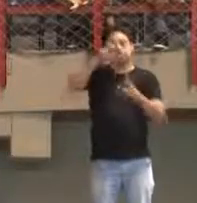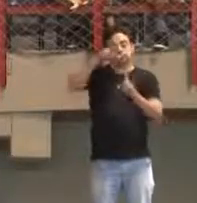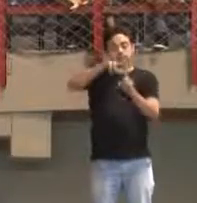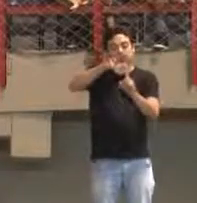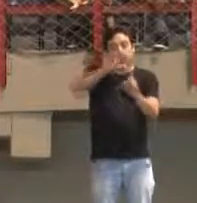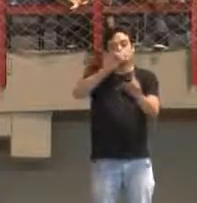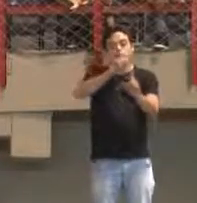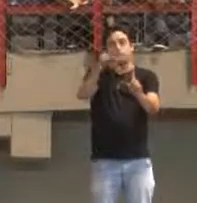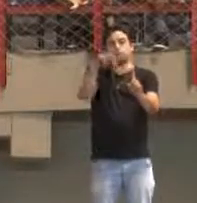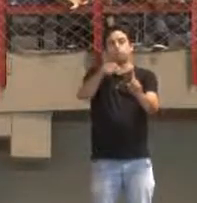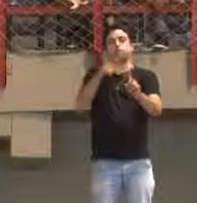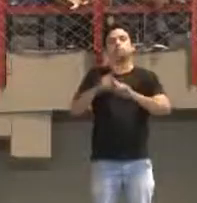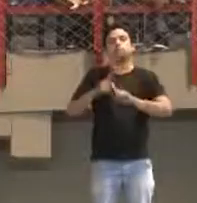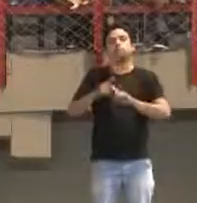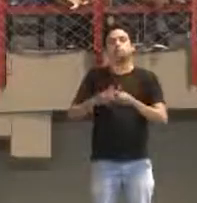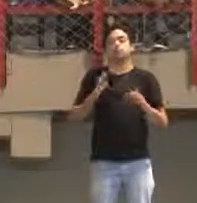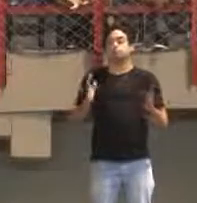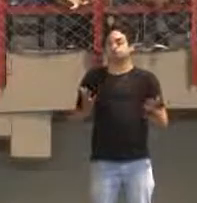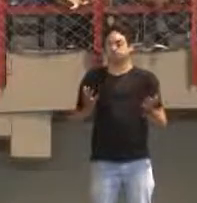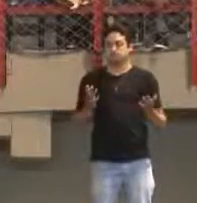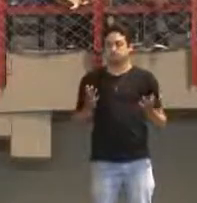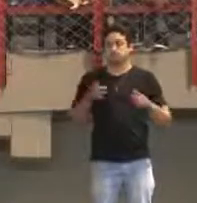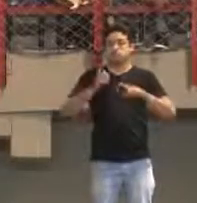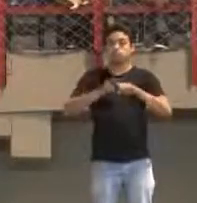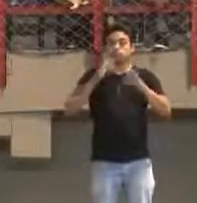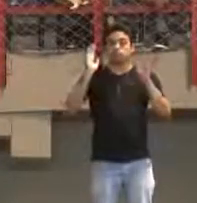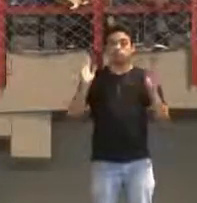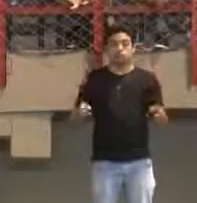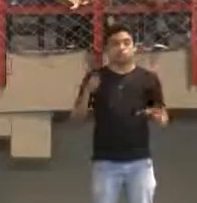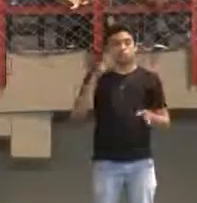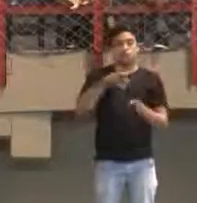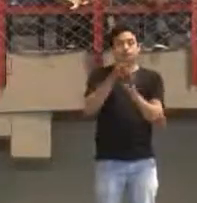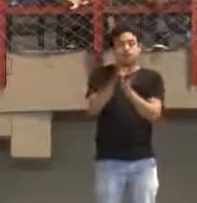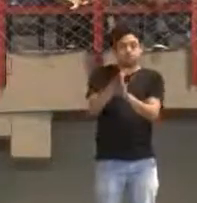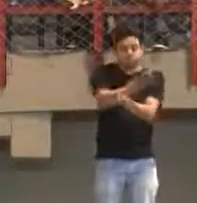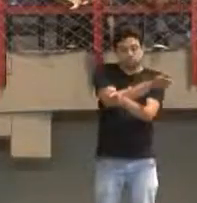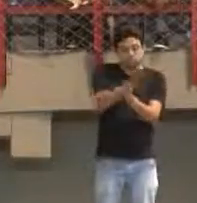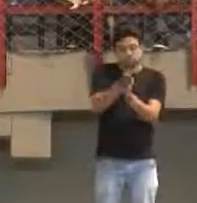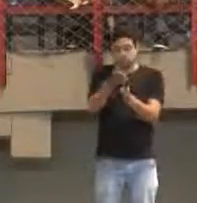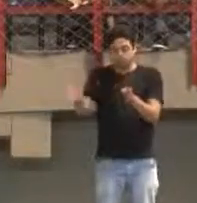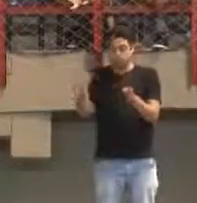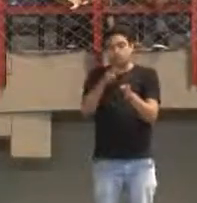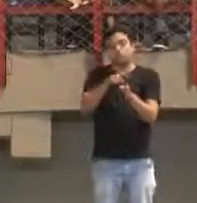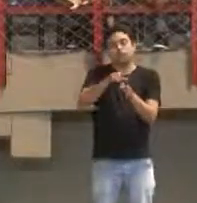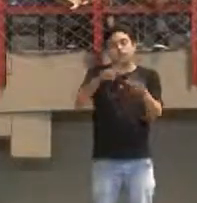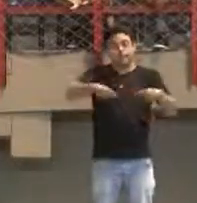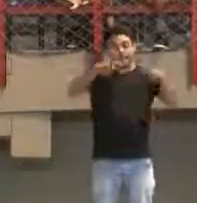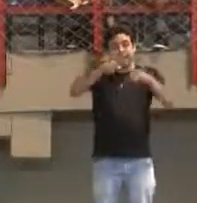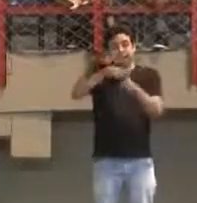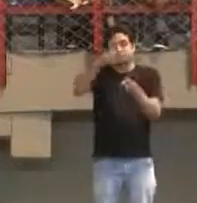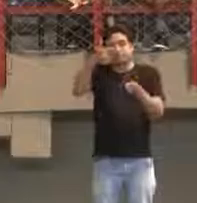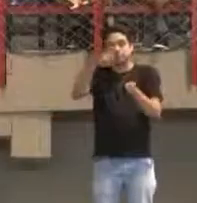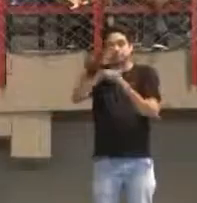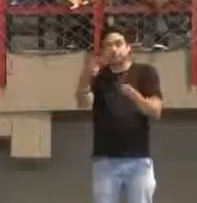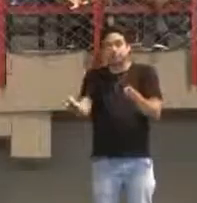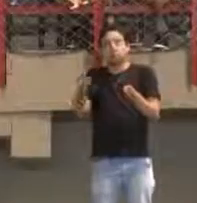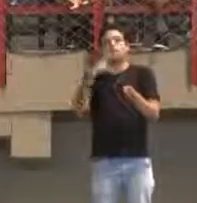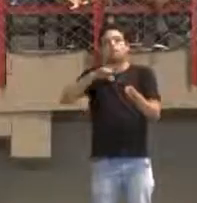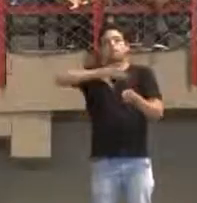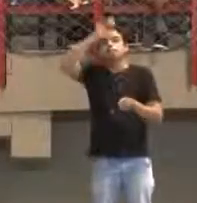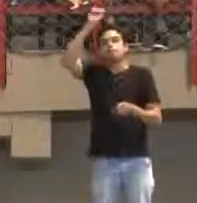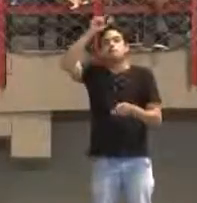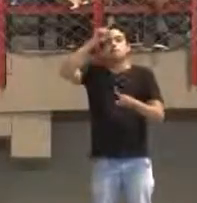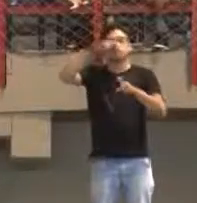coca-cola ali porque olha se ela escreve depois da segunda guerra mundial quem foi que venceu a guerra